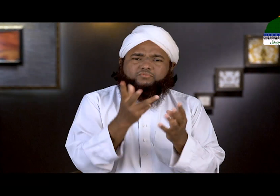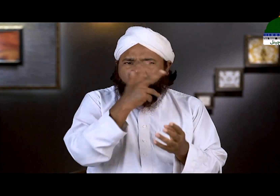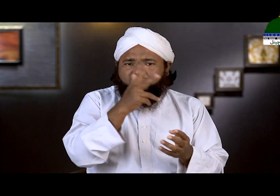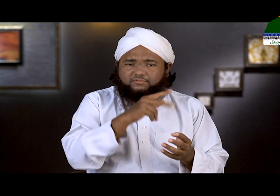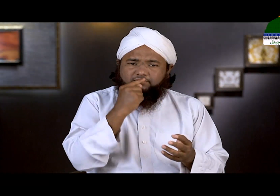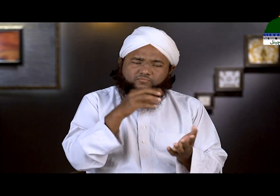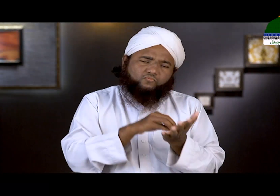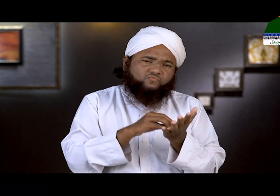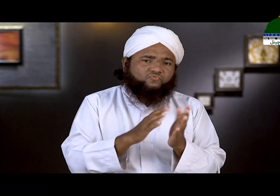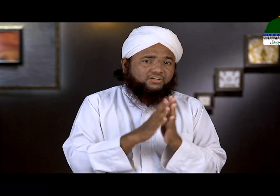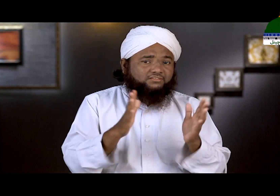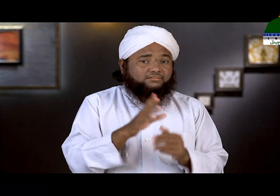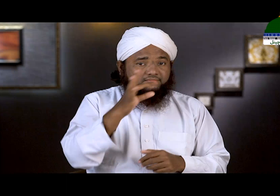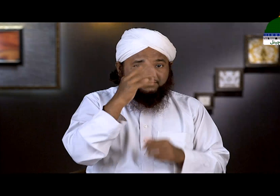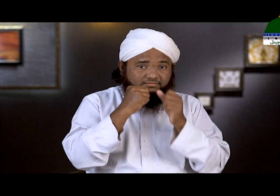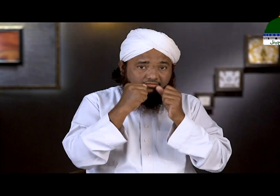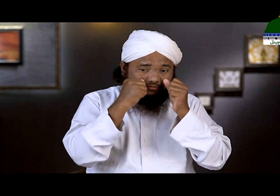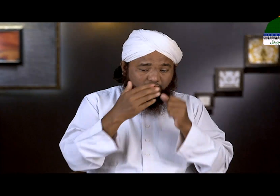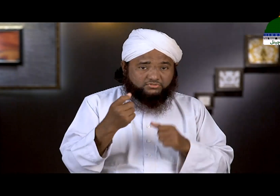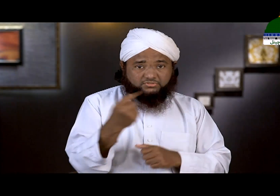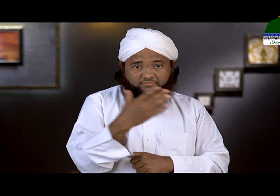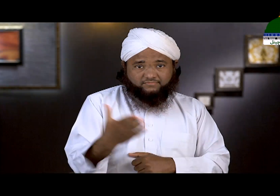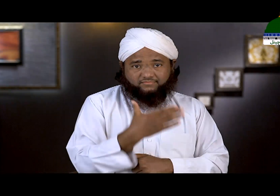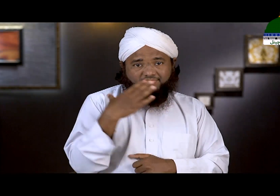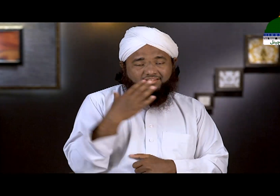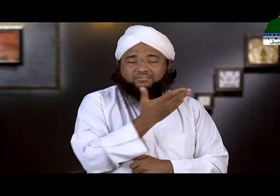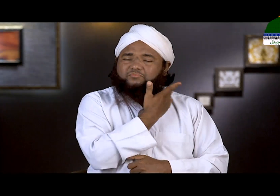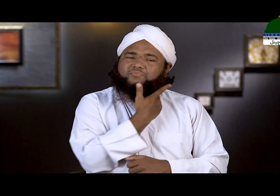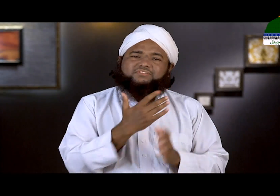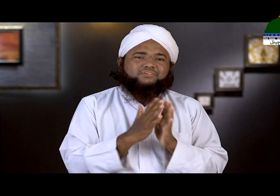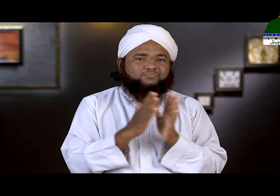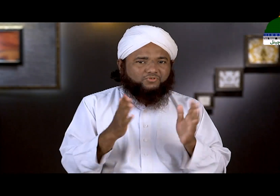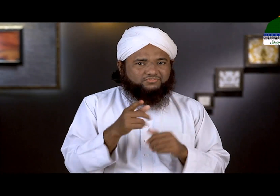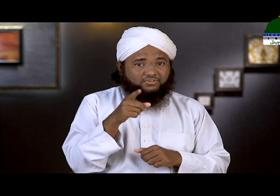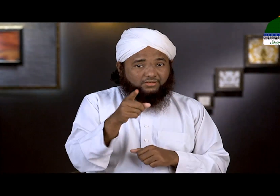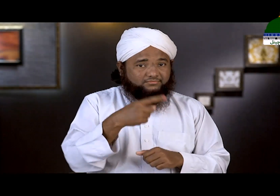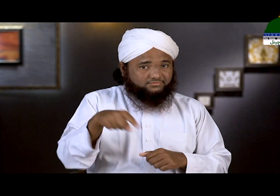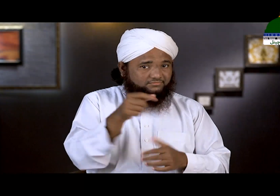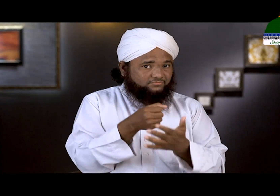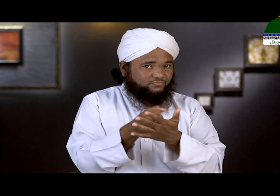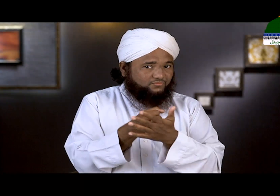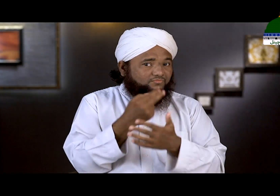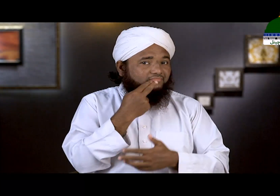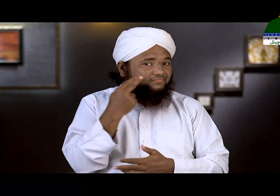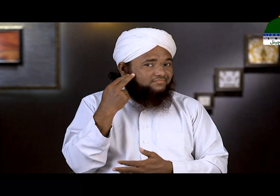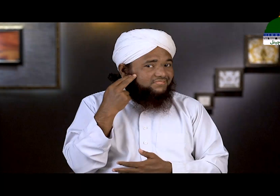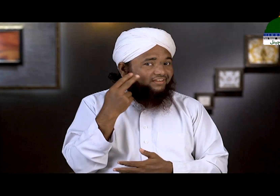ماہ مبارک میں نفل روزہ رکھنا بہت پسند فرمایا کرتے تھے، لہٰذا ہمیں بھی چاہیے کہ اپنے پیارے آقا